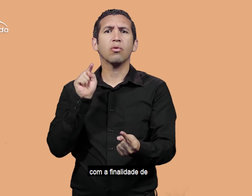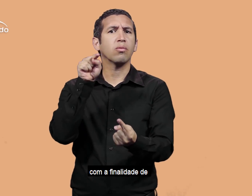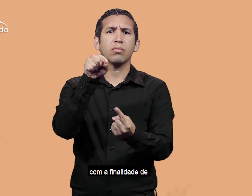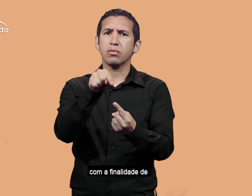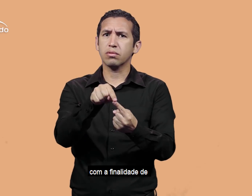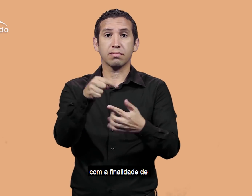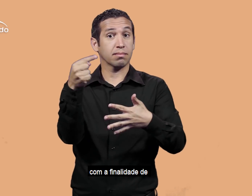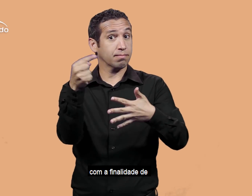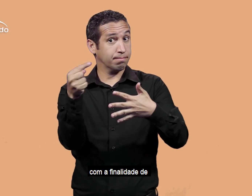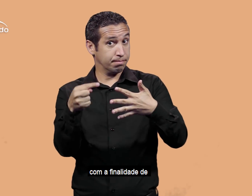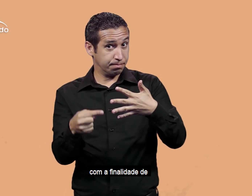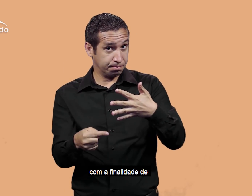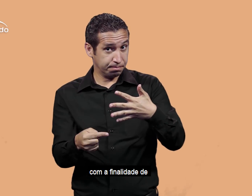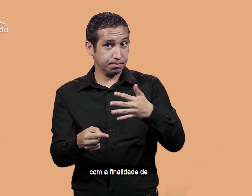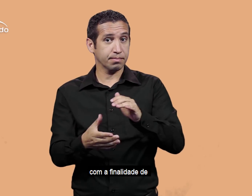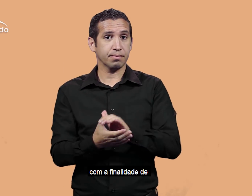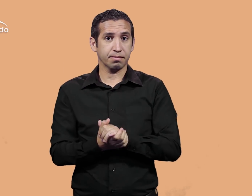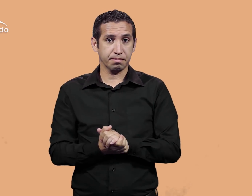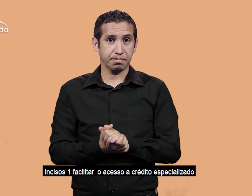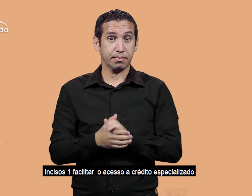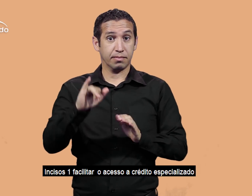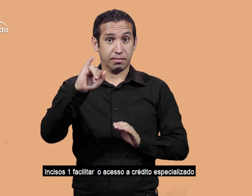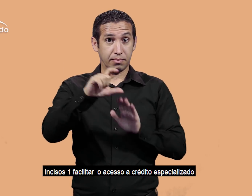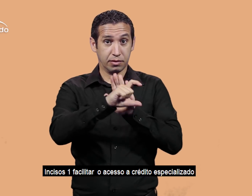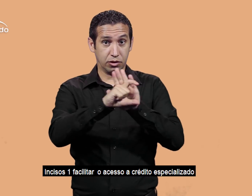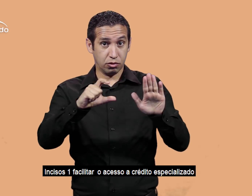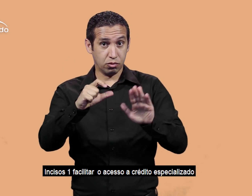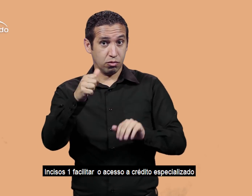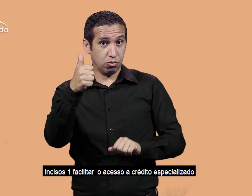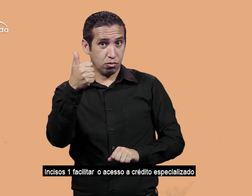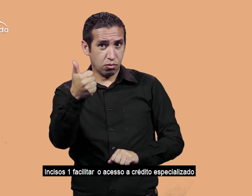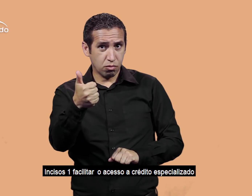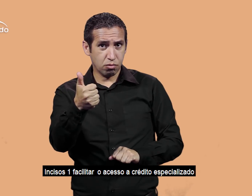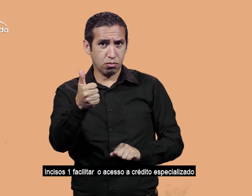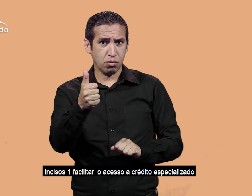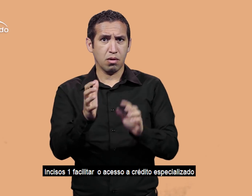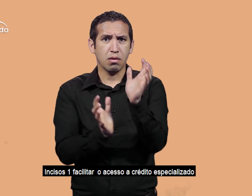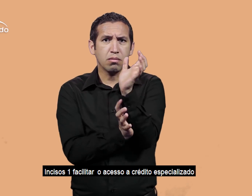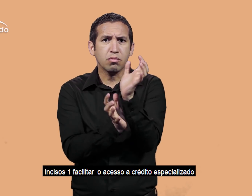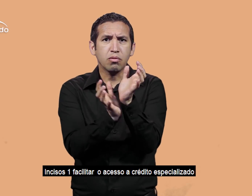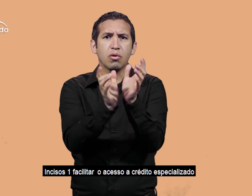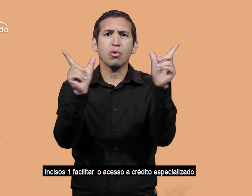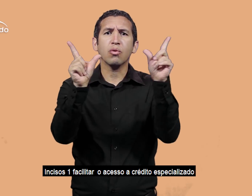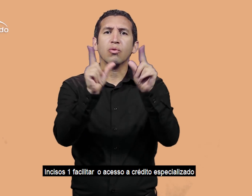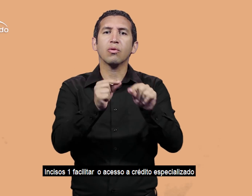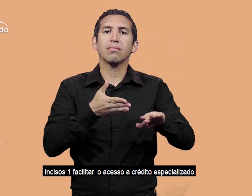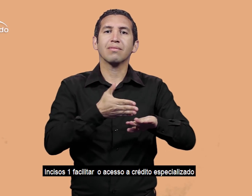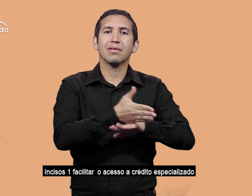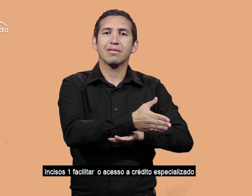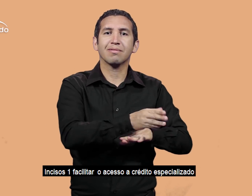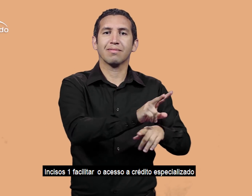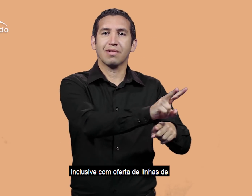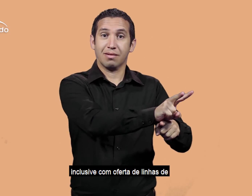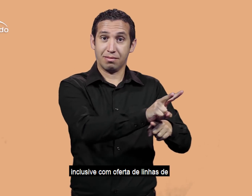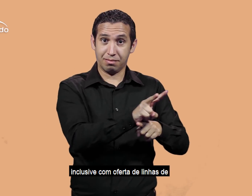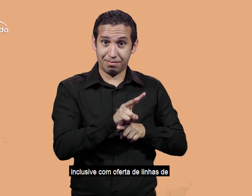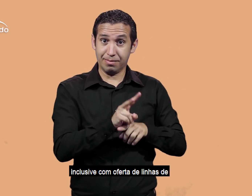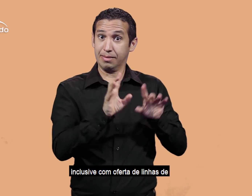de incisos 1 facilitar o acesso a crédito especializado inclusive com